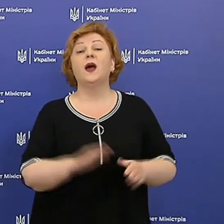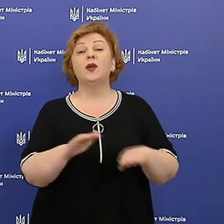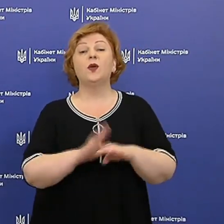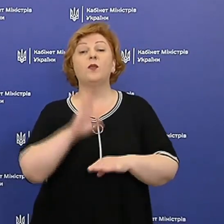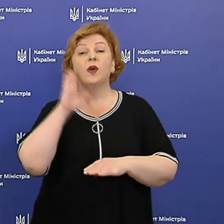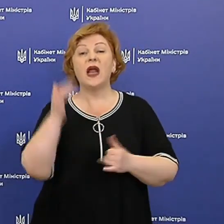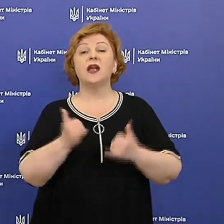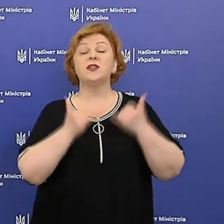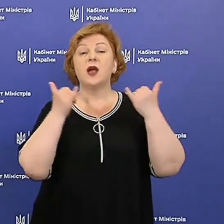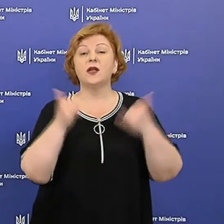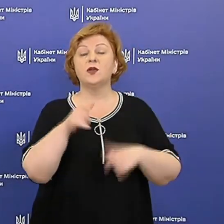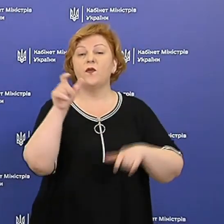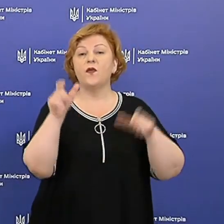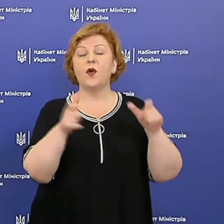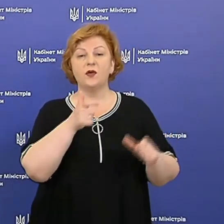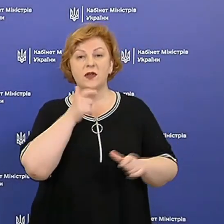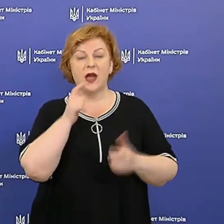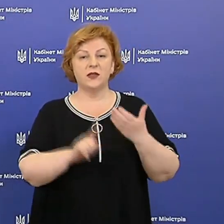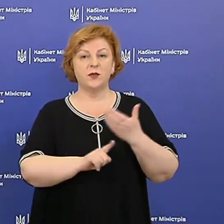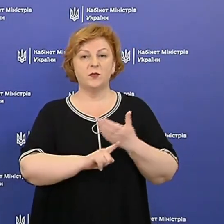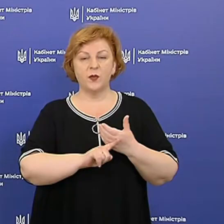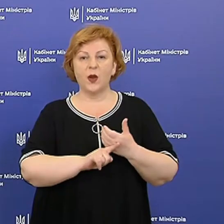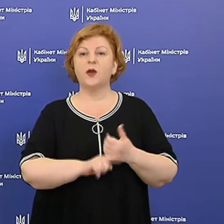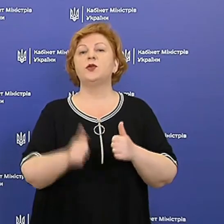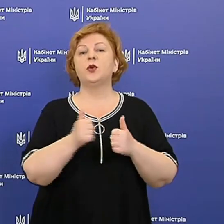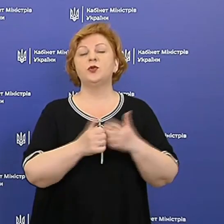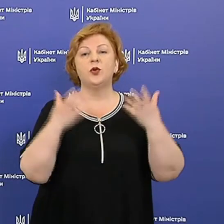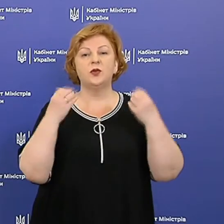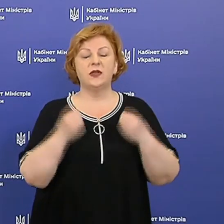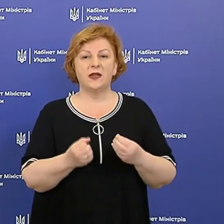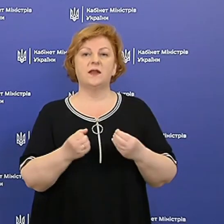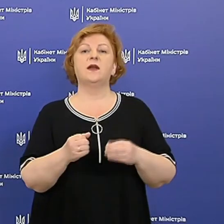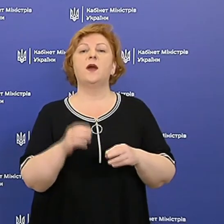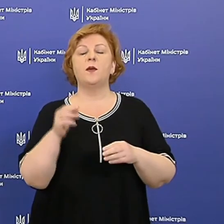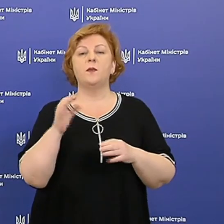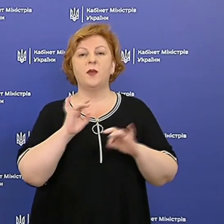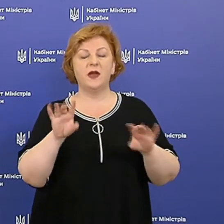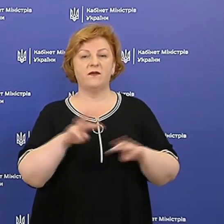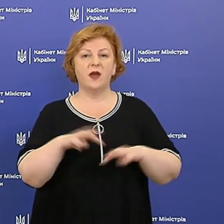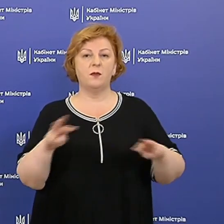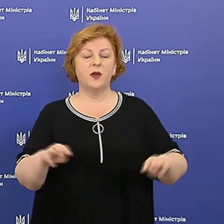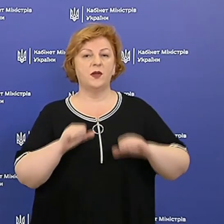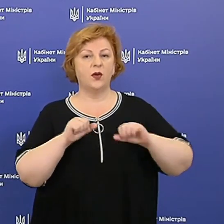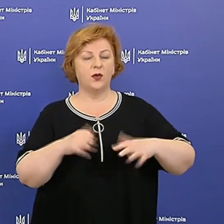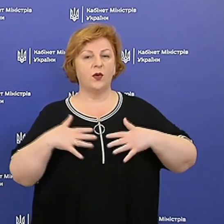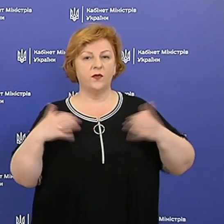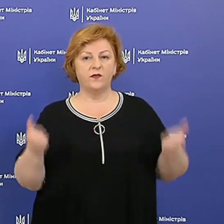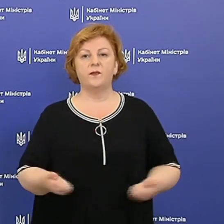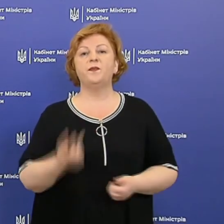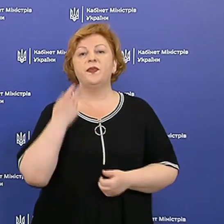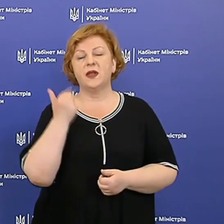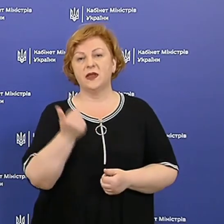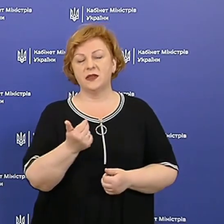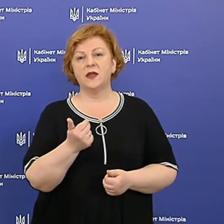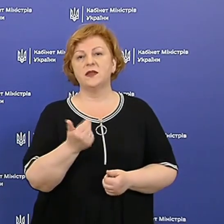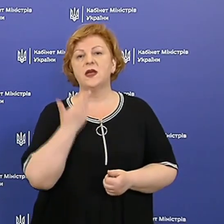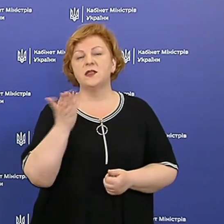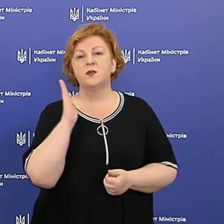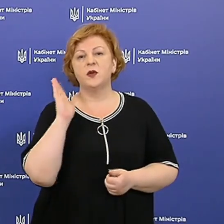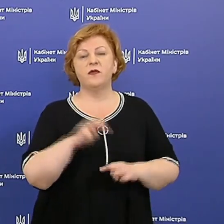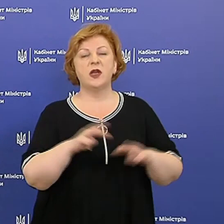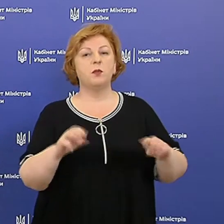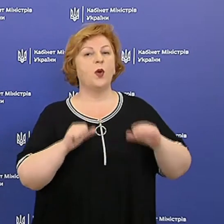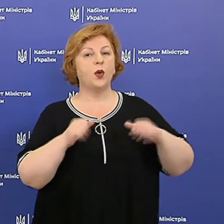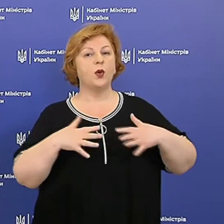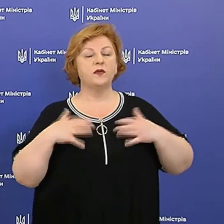Доброго ранку, шановні глядачі. Розпочинаємо черговий щоденний брифінг Міністерства охорони здоров'я. Вже традиційно спікером сьогодні буде міністр охорони